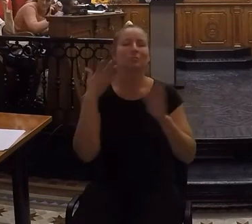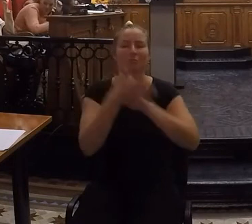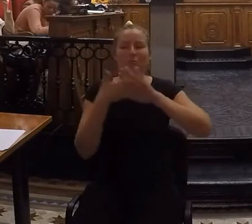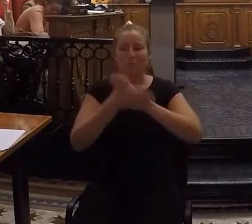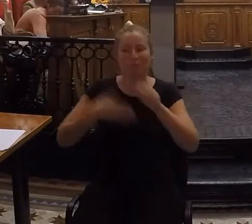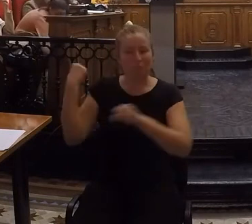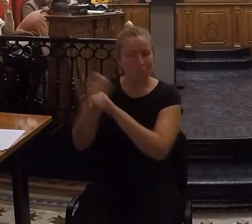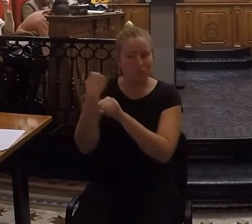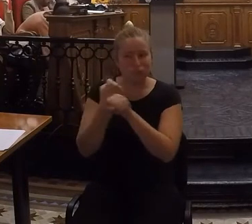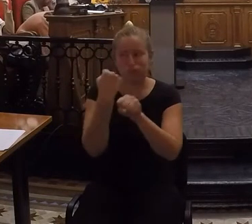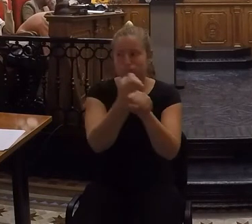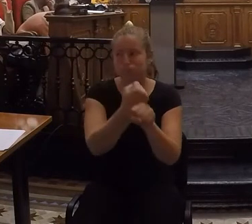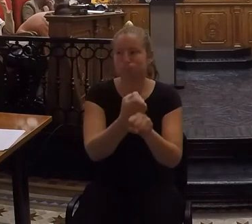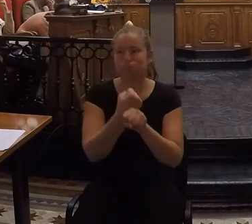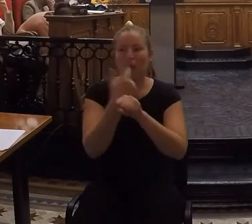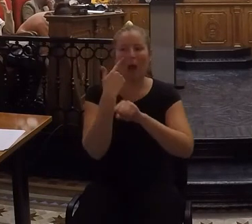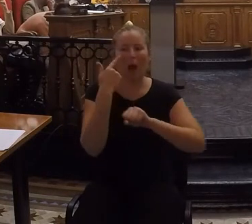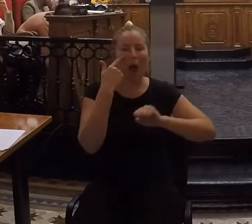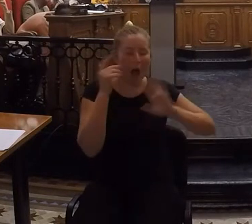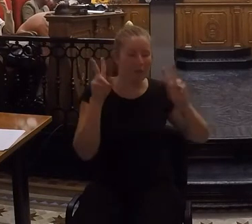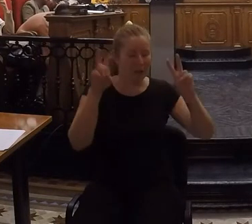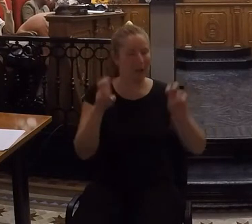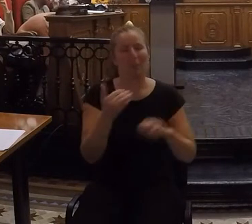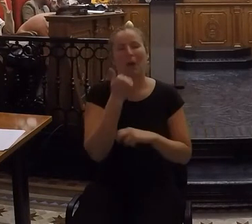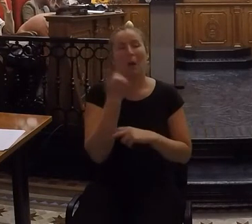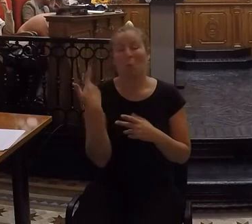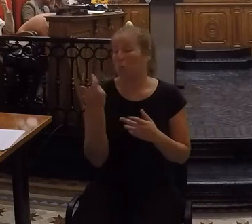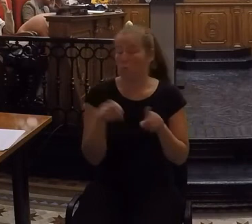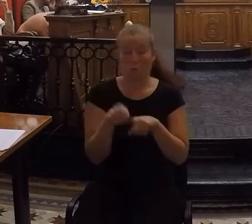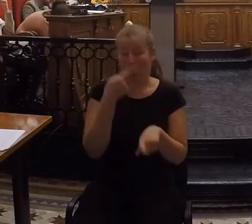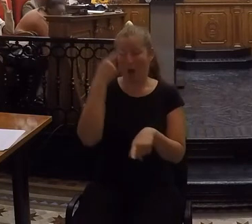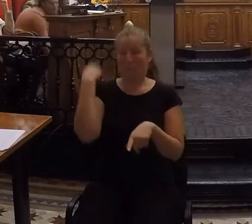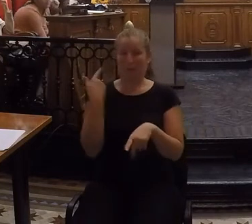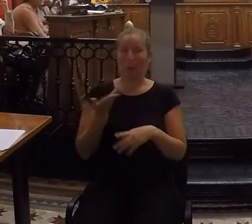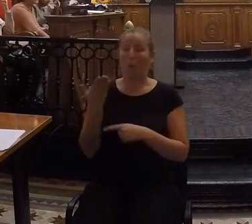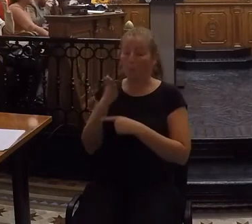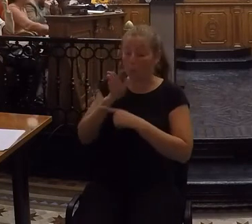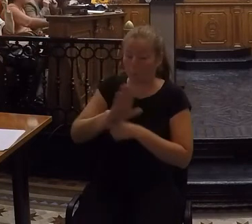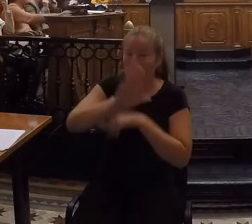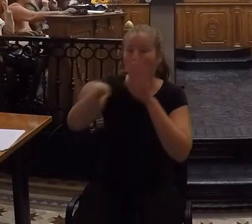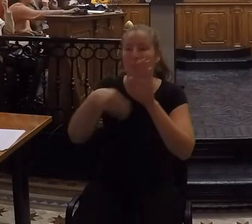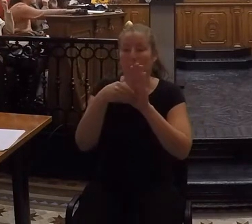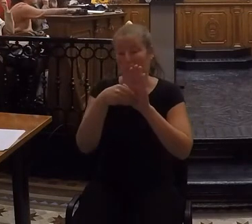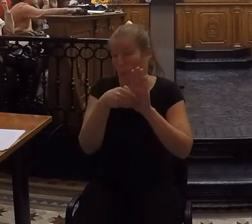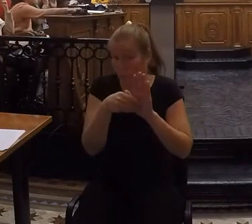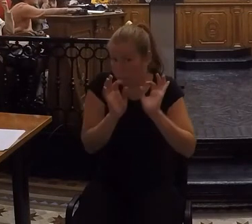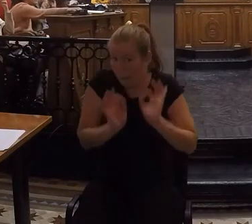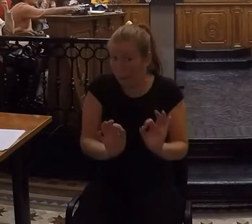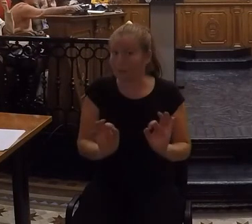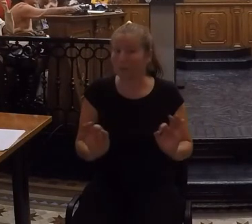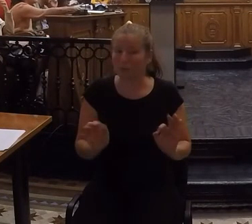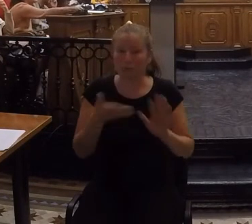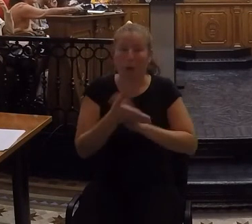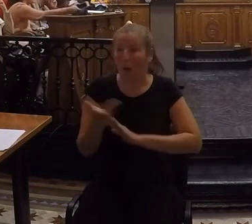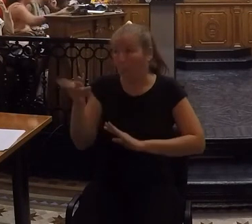hecho en el año actual, con propuestas, con mociones, y quiero decirlo para que la gente lo sepa, quizás tenemos que